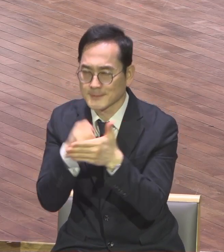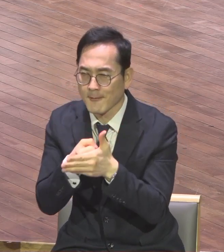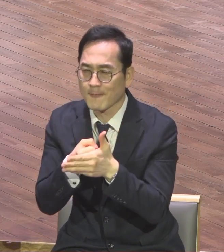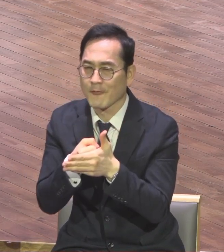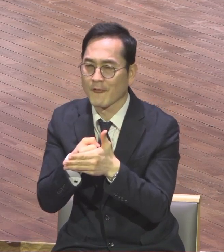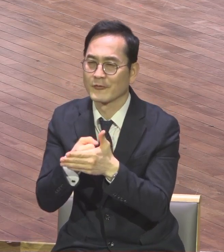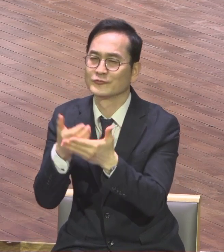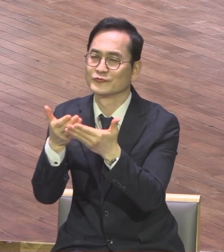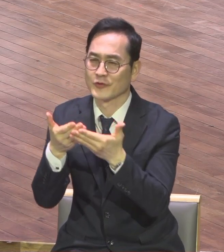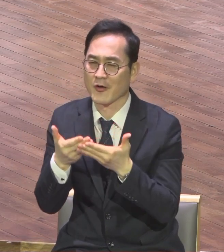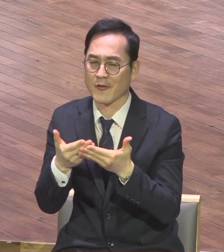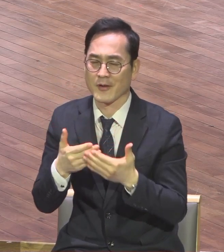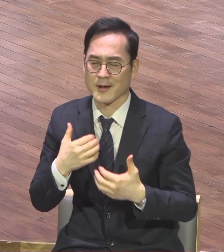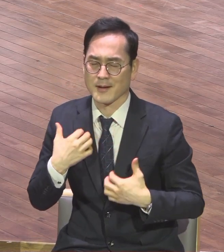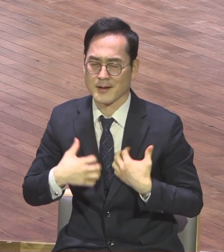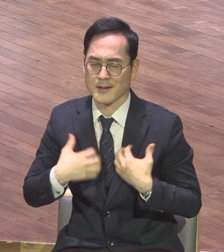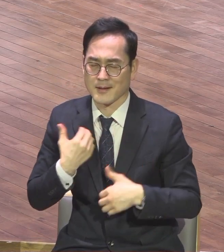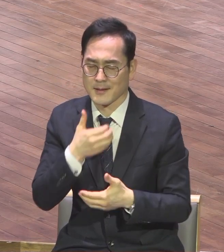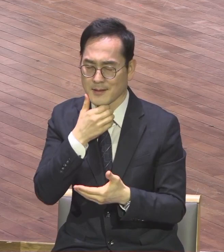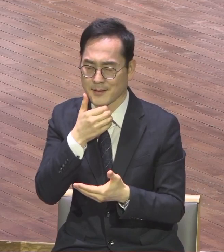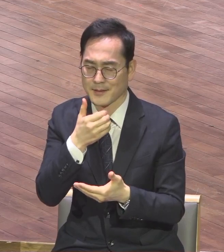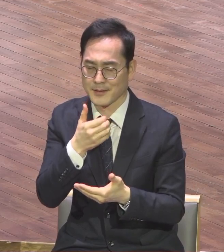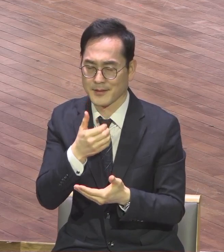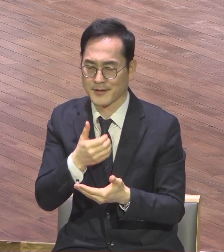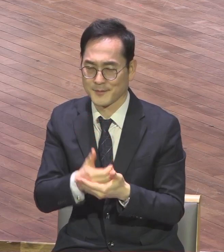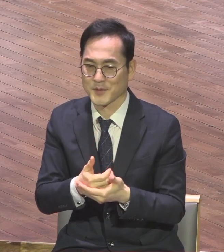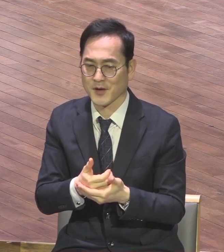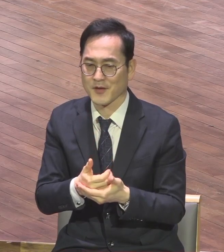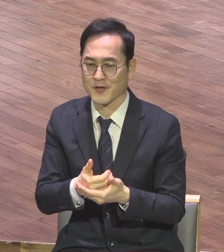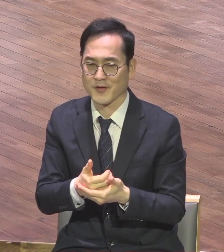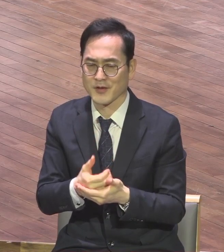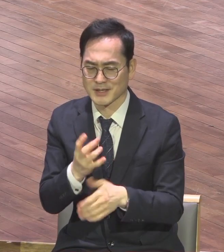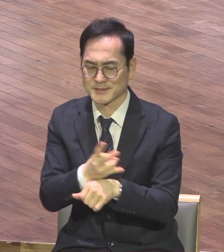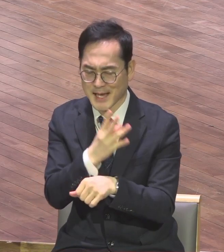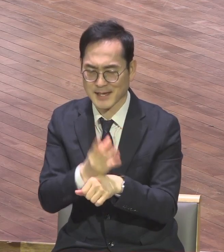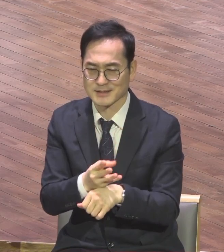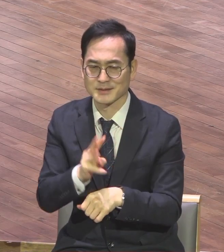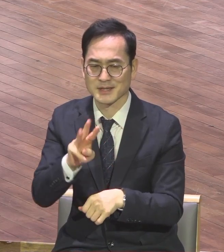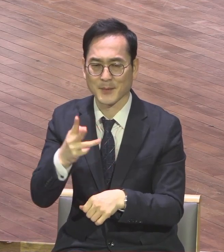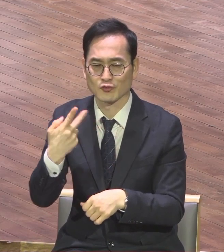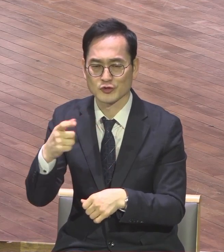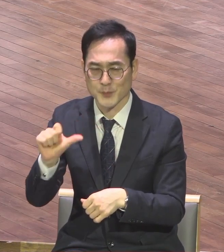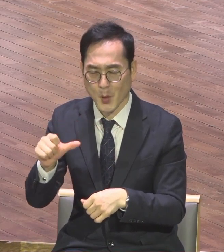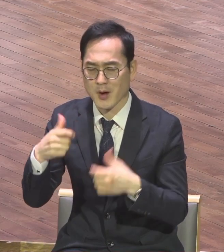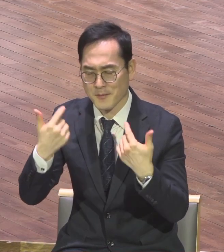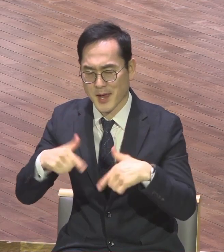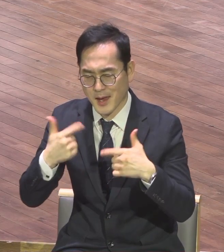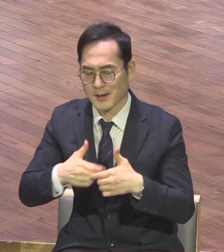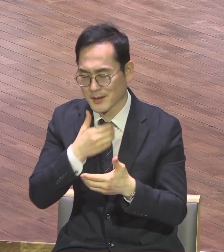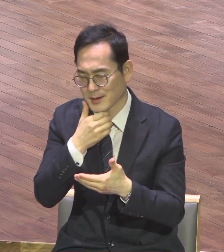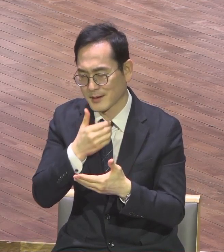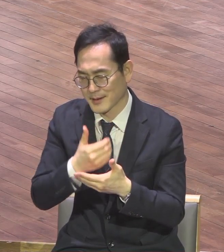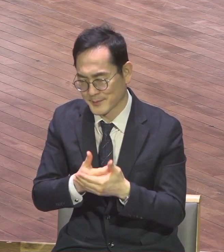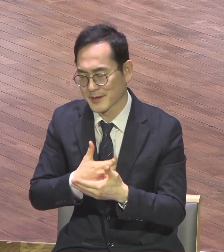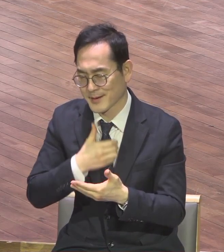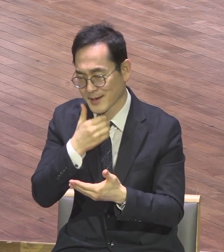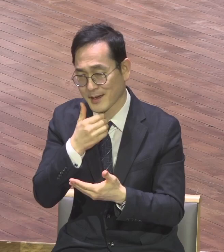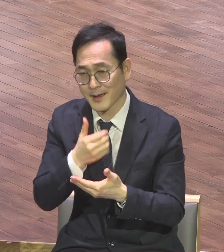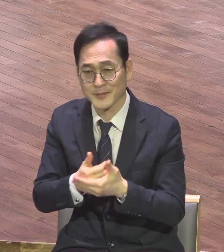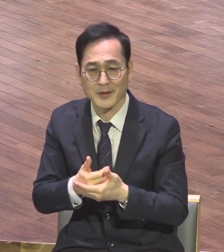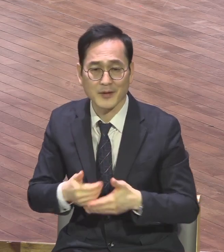영생의 감격이 가슴 속에서 24시 365일 매일